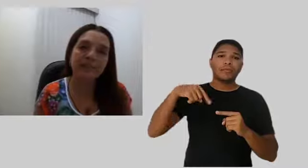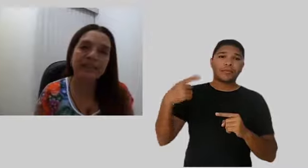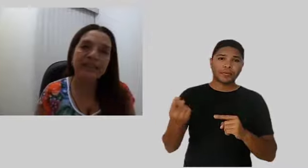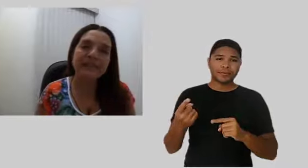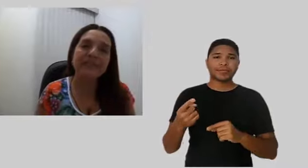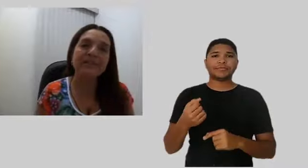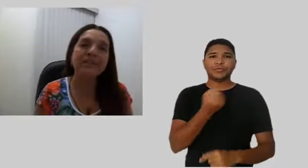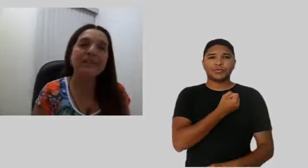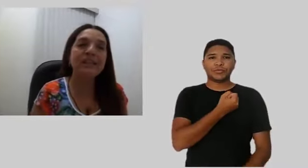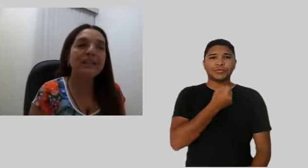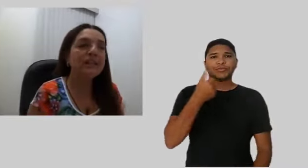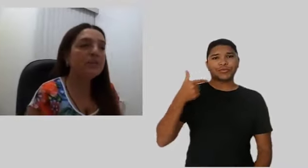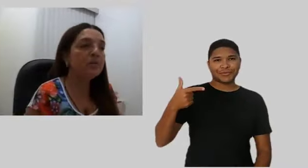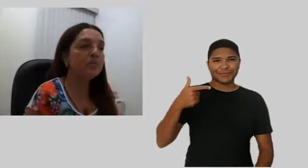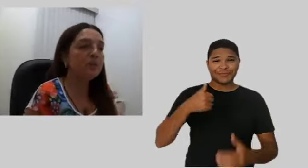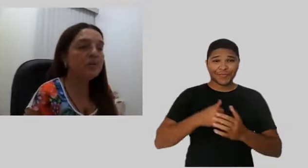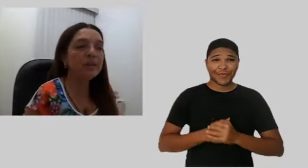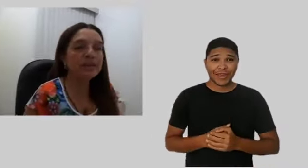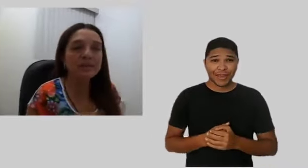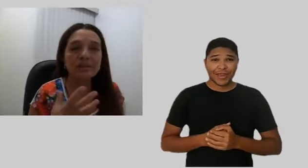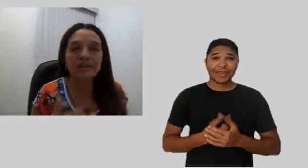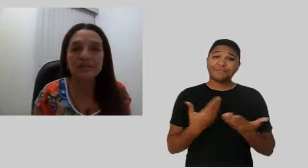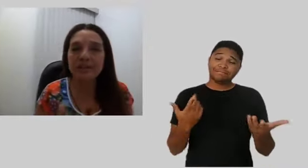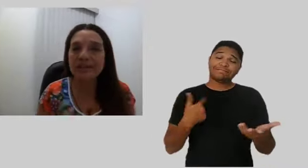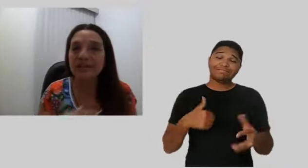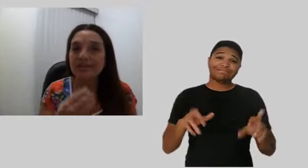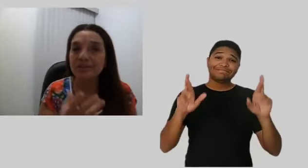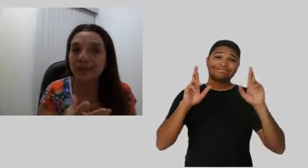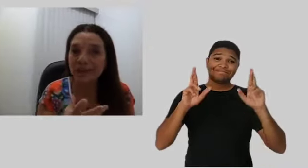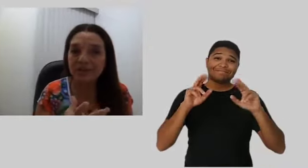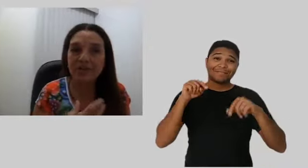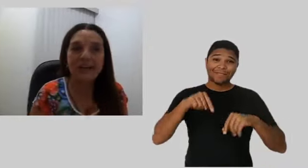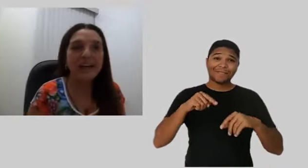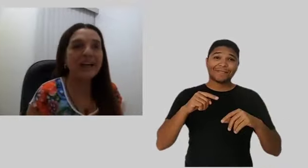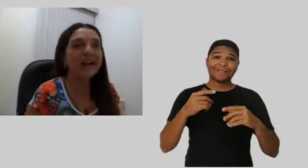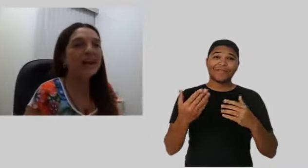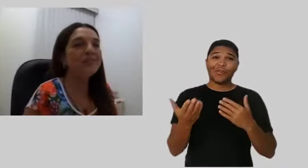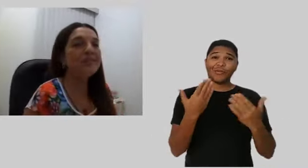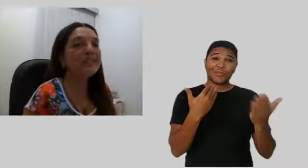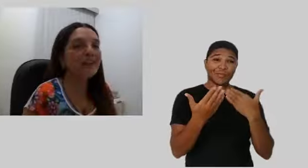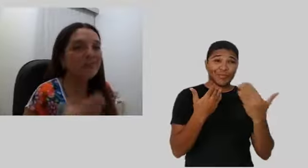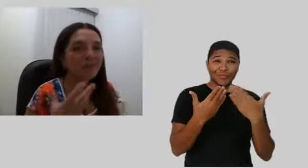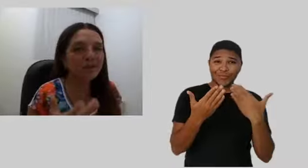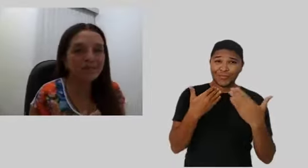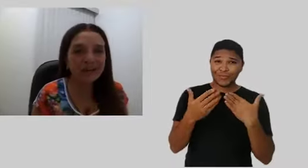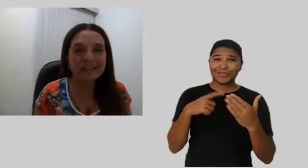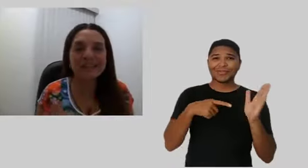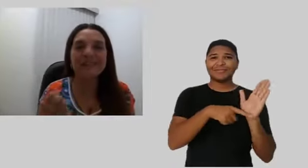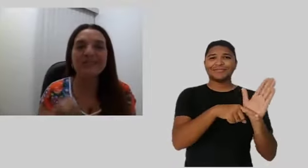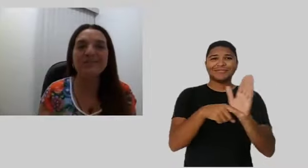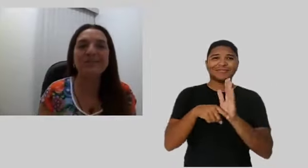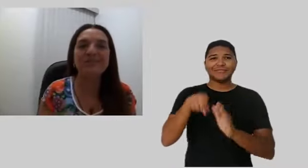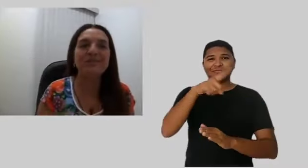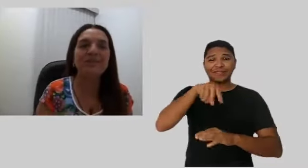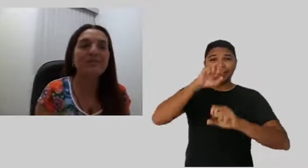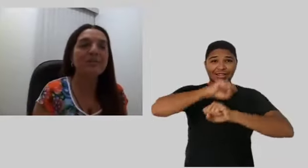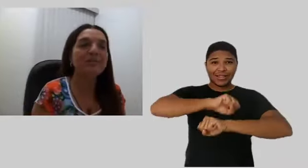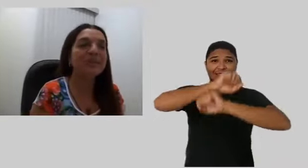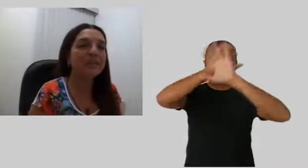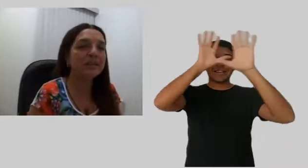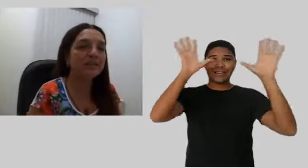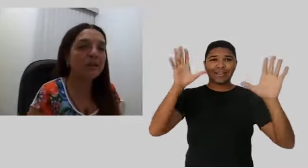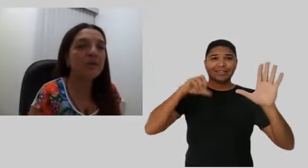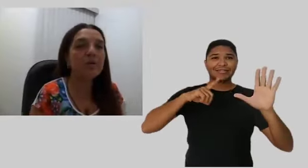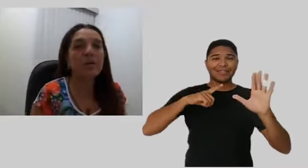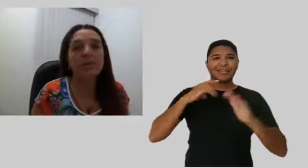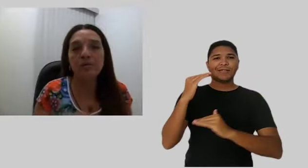a seguir. Tá certo, gente? Então eu espero que essa nossa conversa tenha ajudado a elucidar um pouquinho mais a questão do